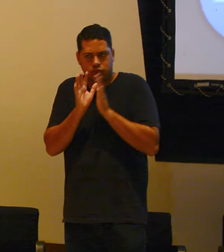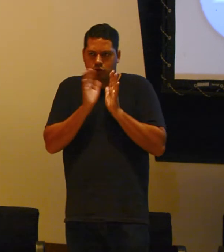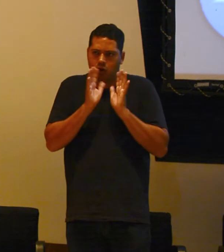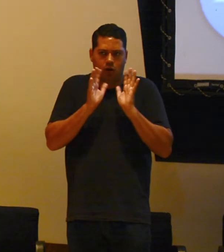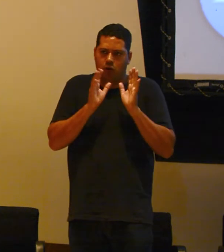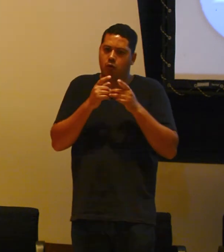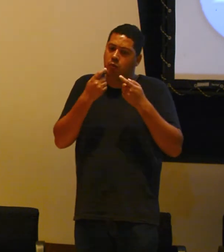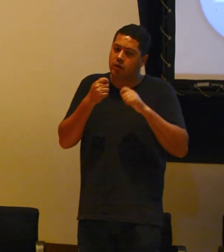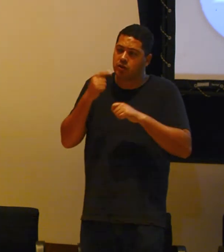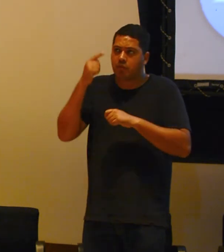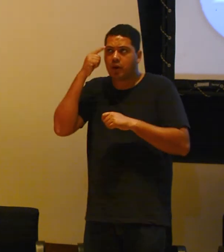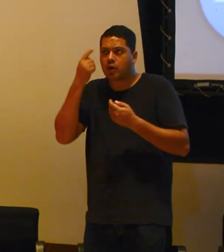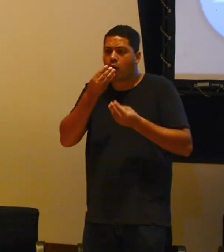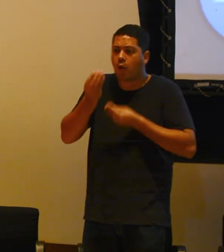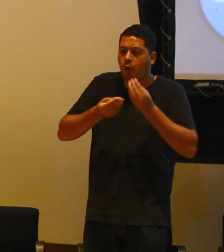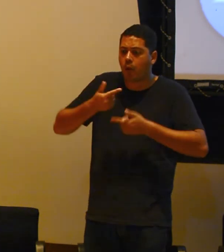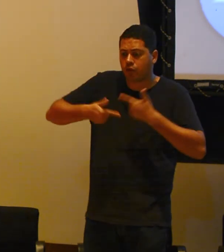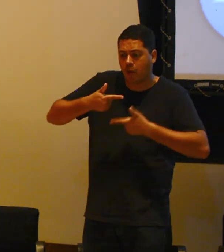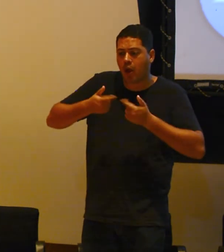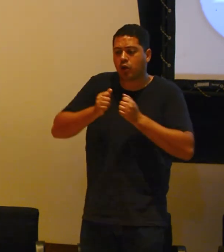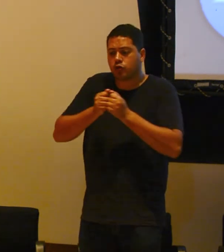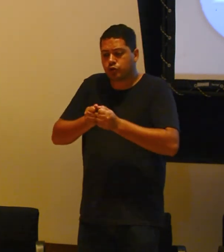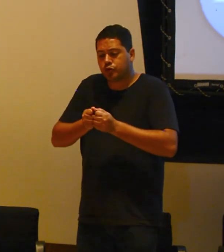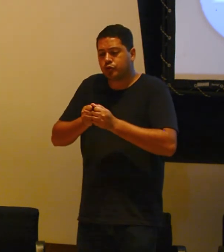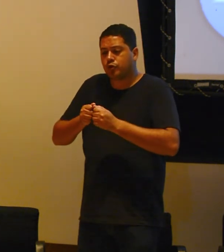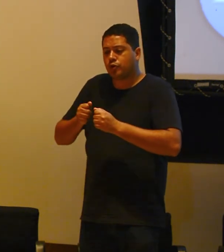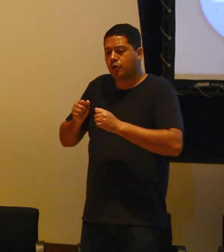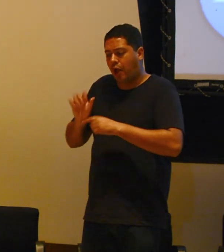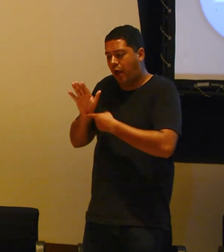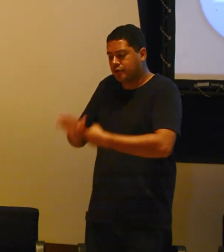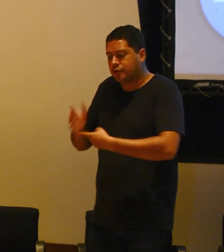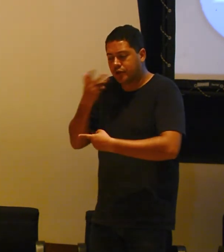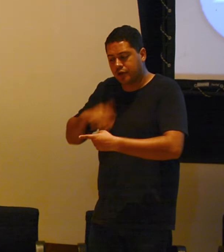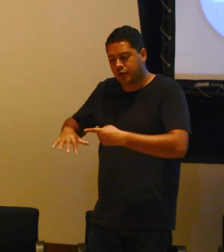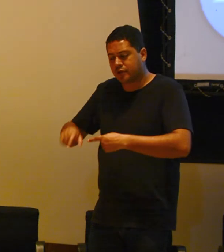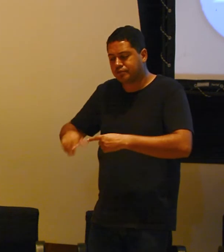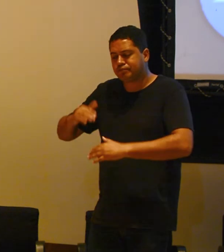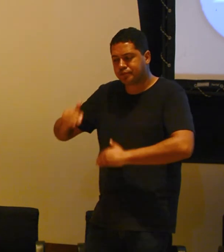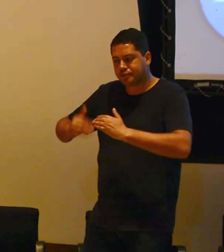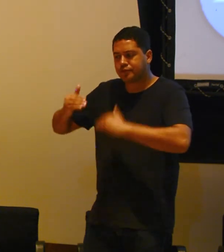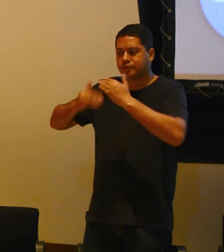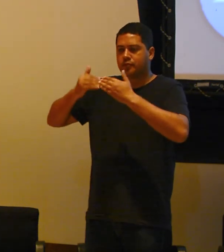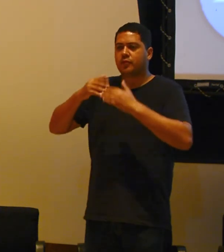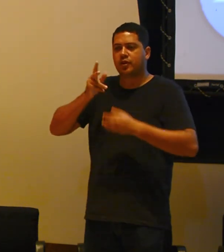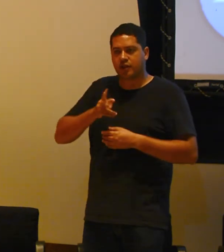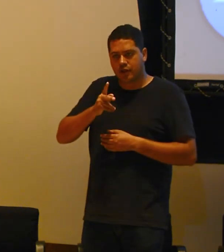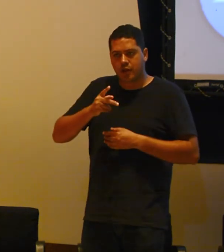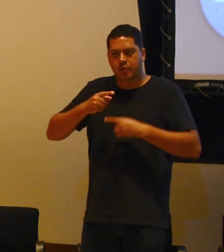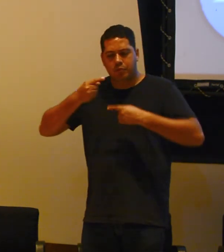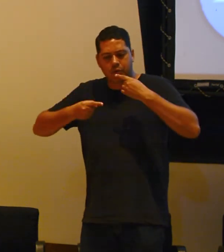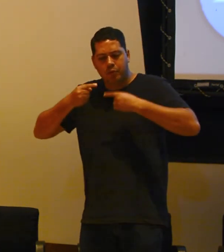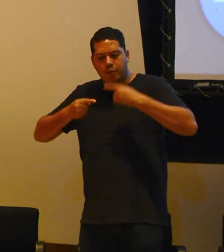precisa trabalhar juntos para fazer com que esse desenvolvimento aconteça. Então, sempre discutindo junto com a família. Então, se a gente